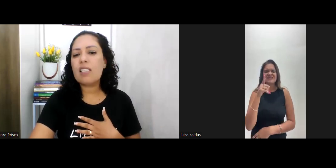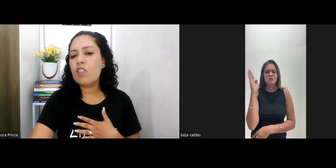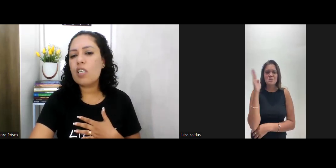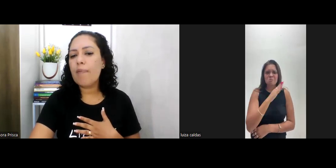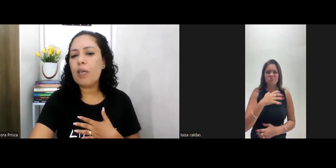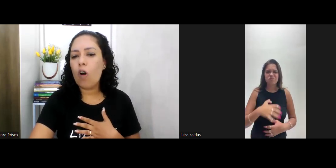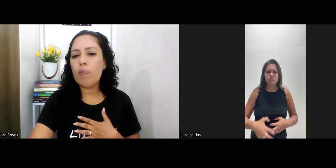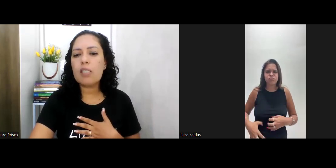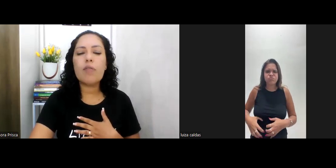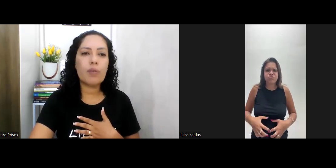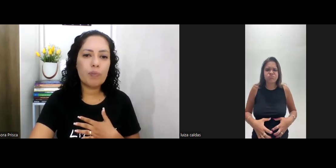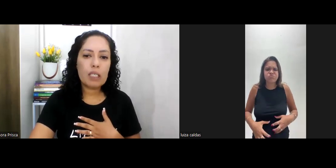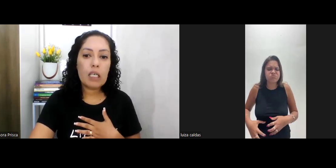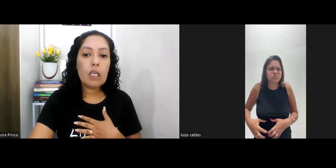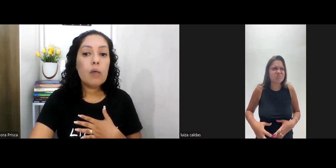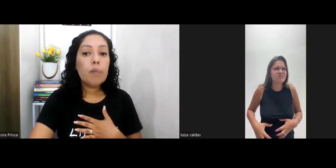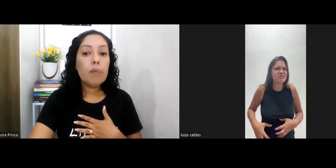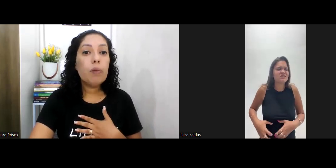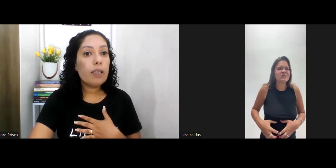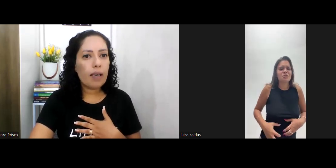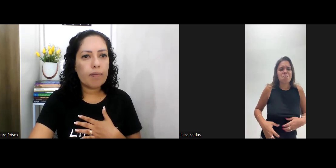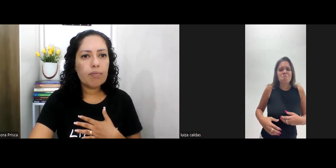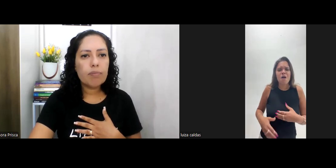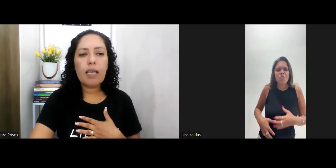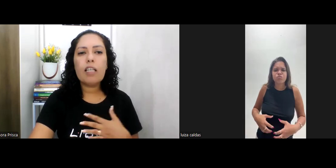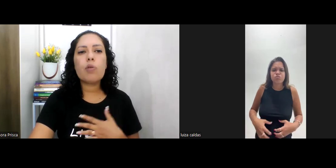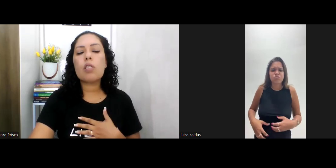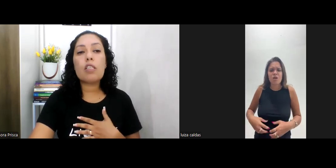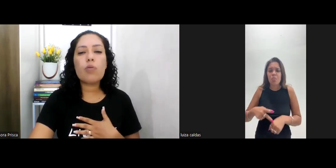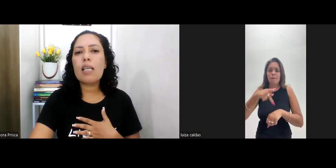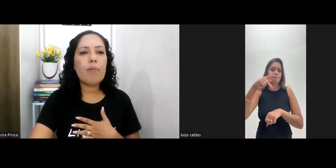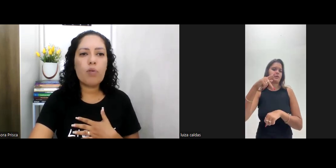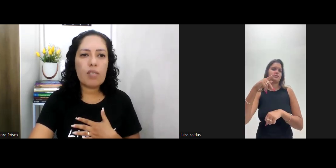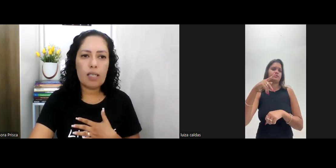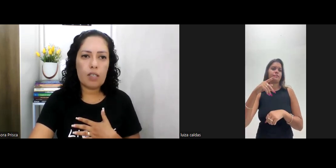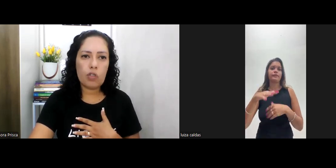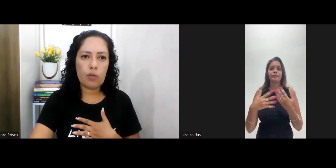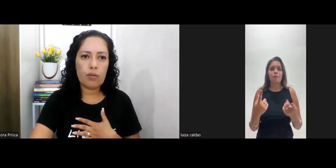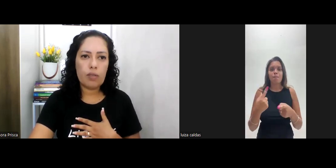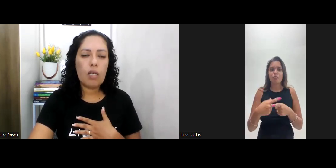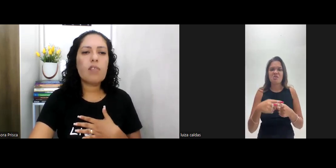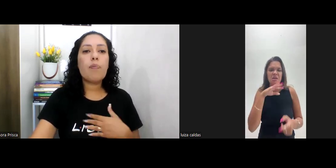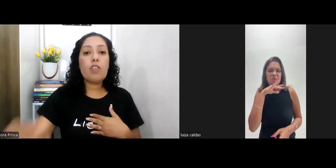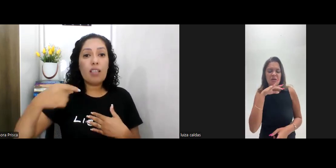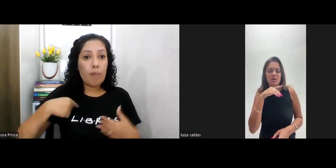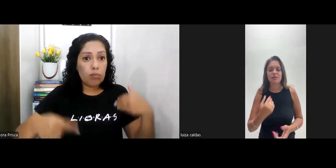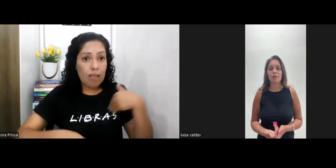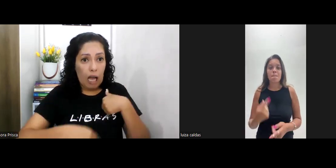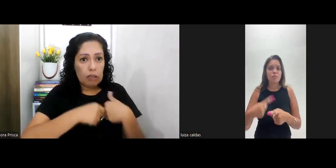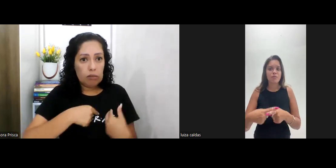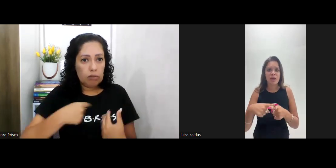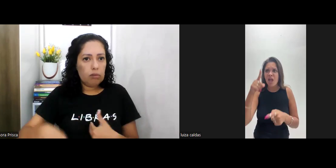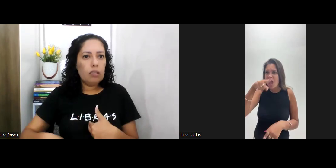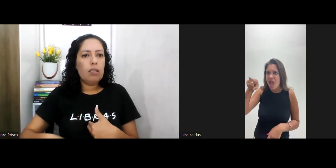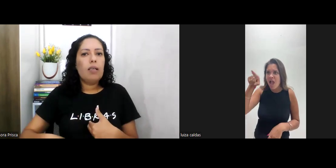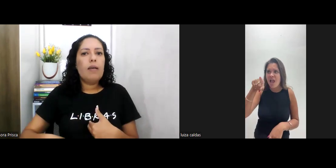dizer para vocês que é a pior possível. Por quê? Porque aquelas pessoas elas não sabem o que você está sentindo. Você pode até